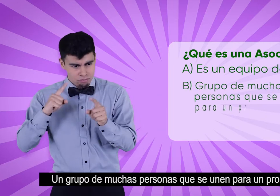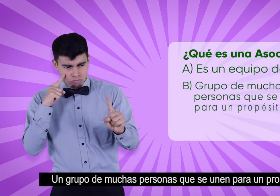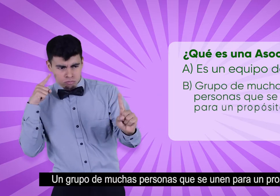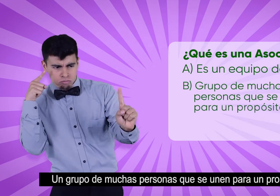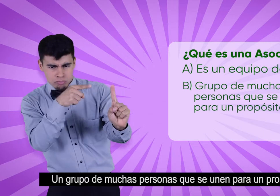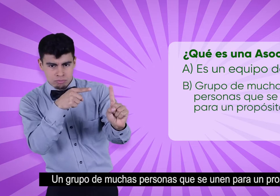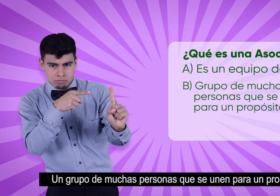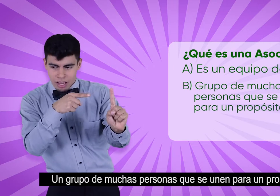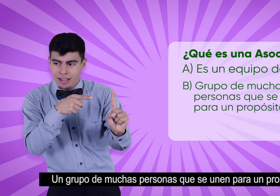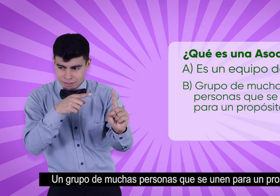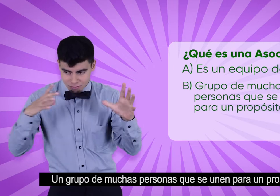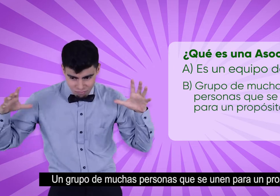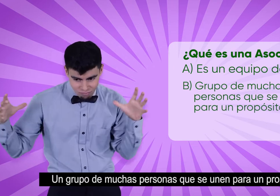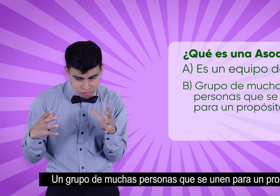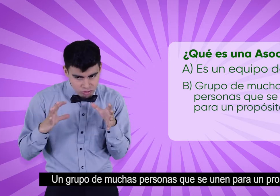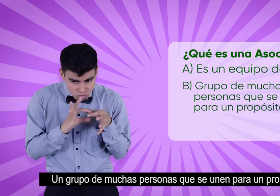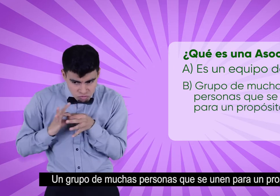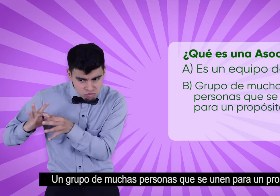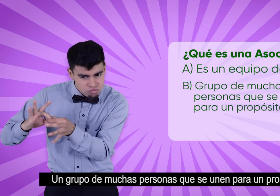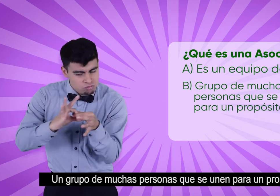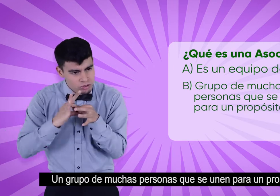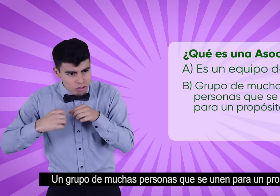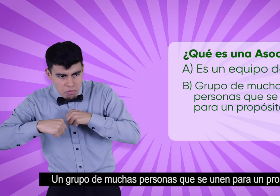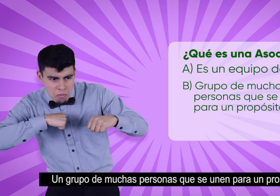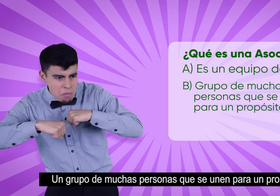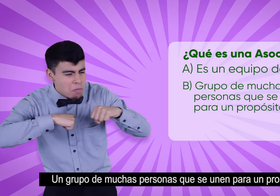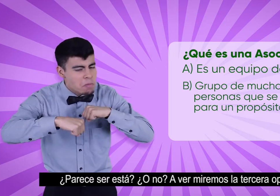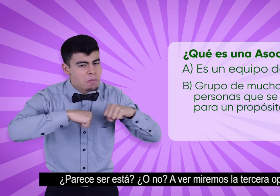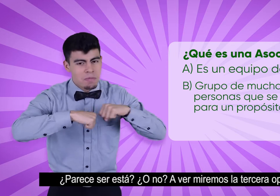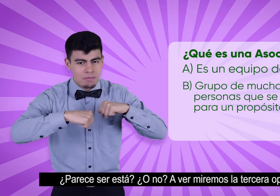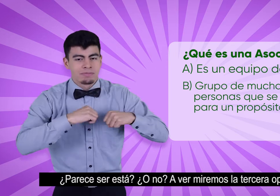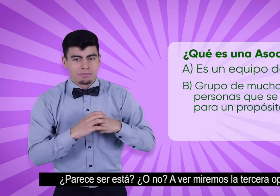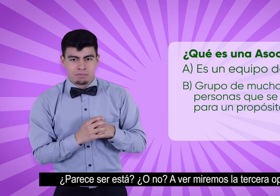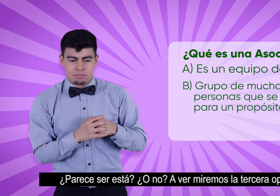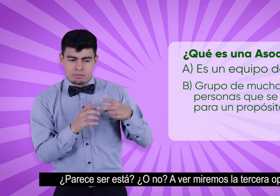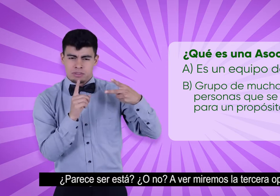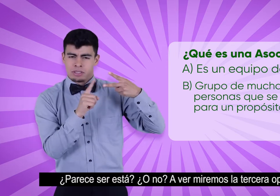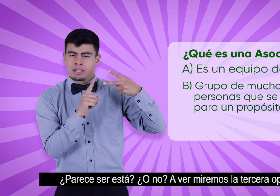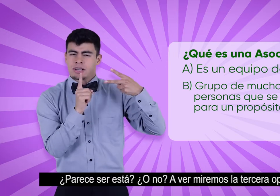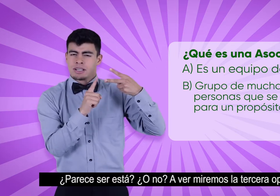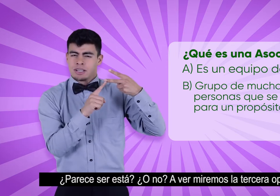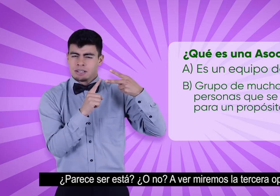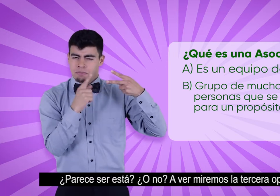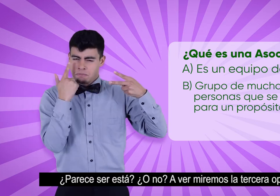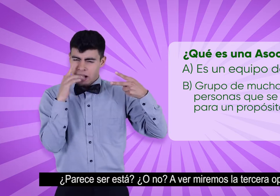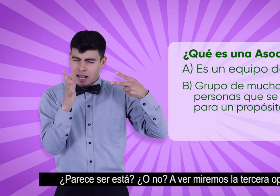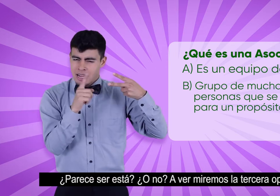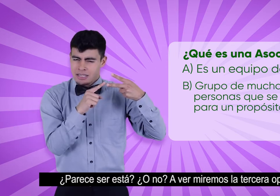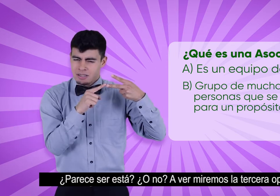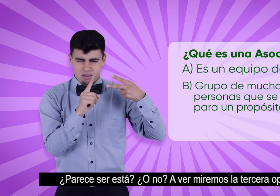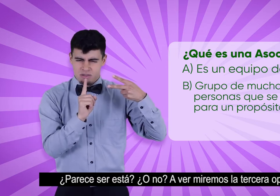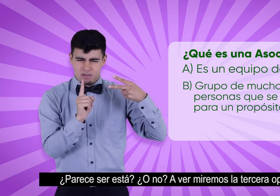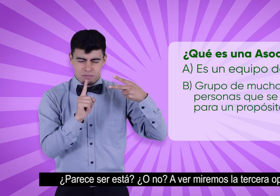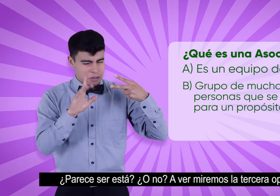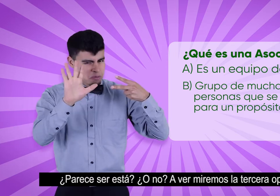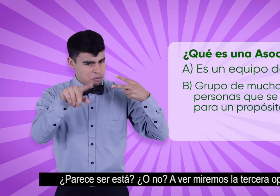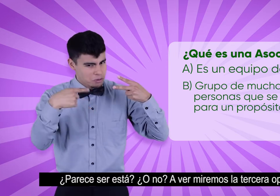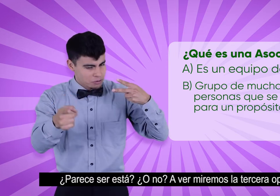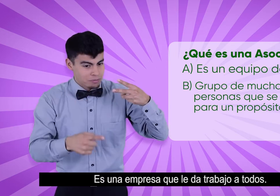personas que se unen para un propósito? ¿Parece ser esta o no? A ver, miremos la tercera opción. Es